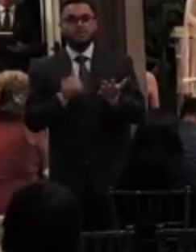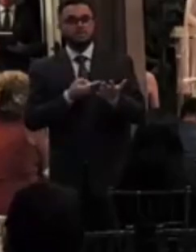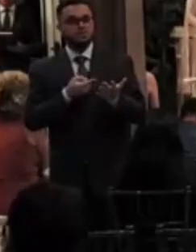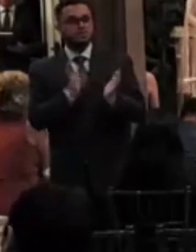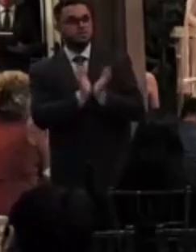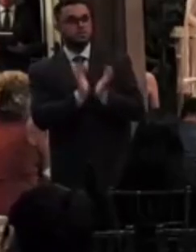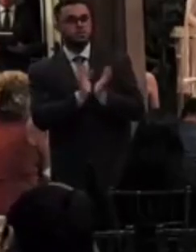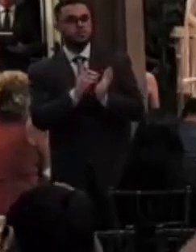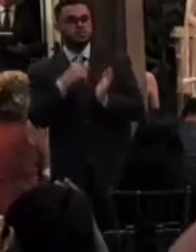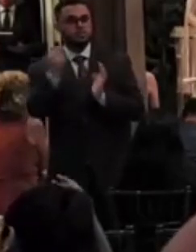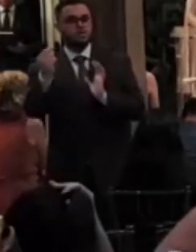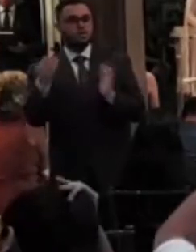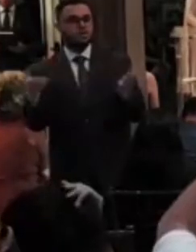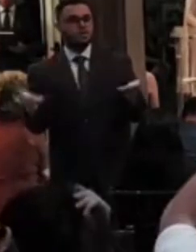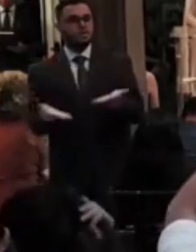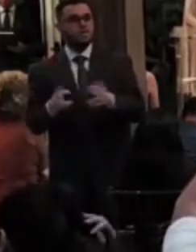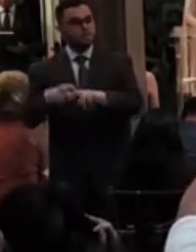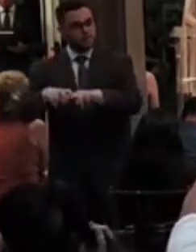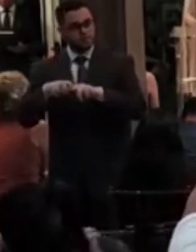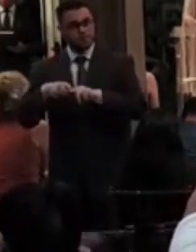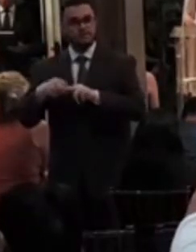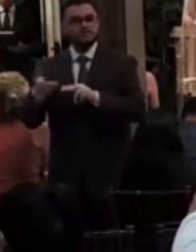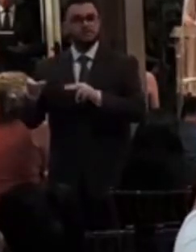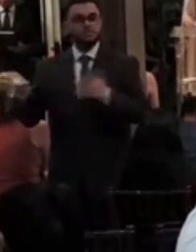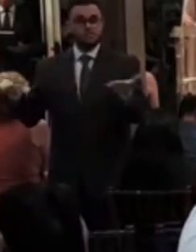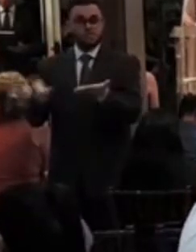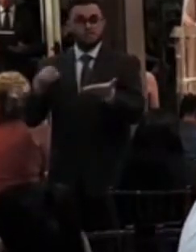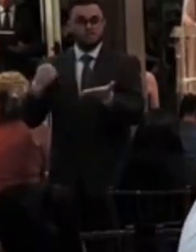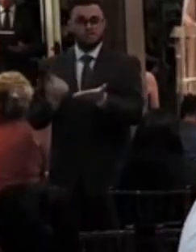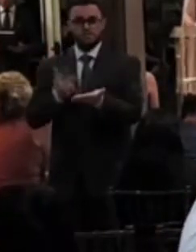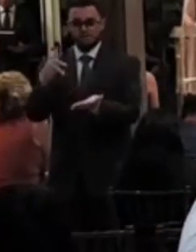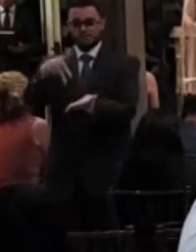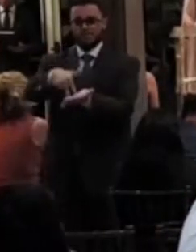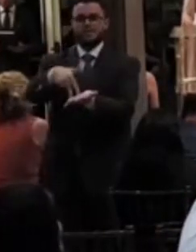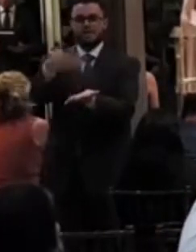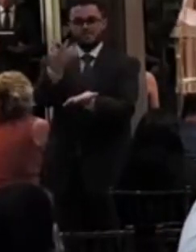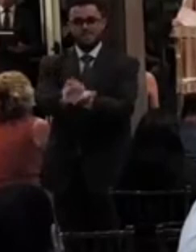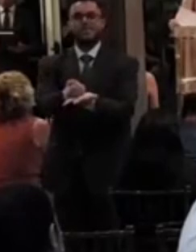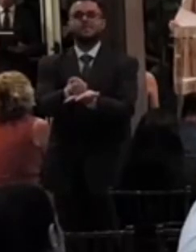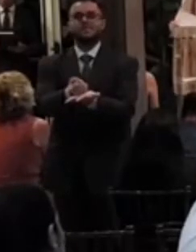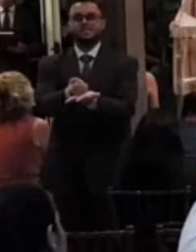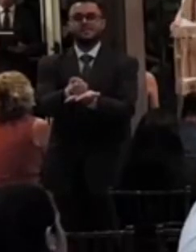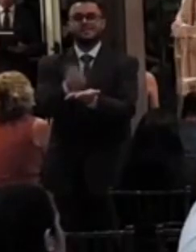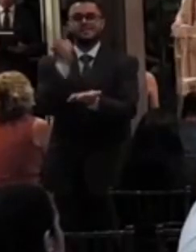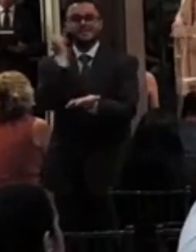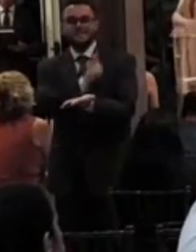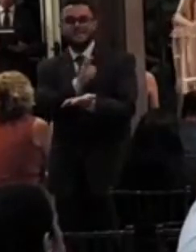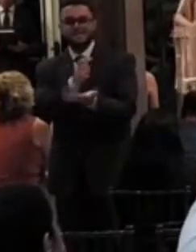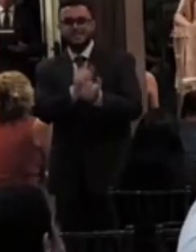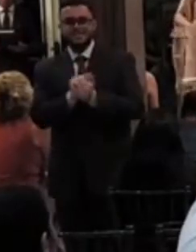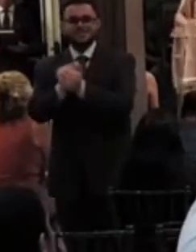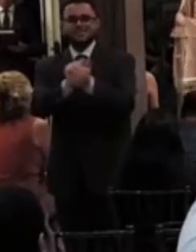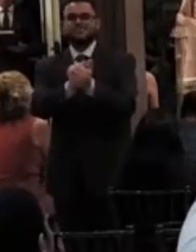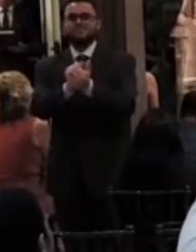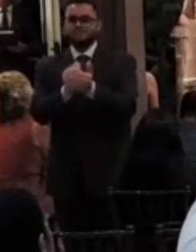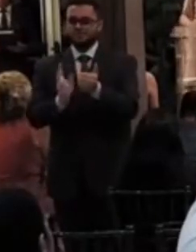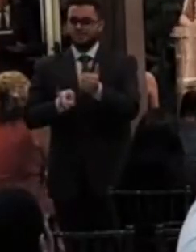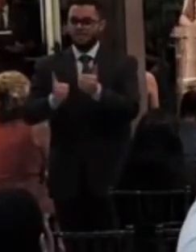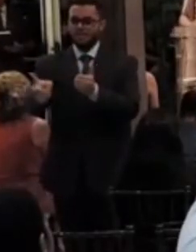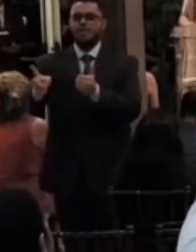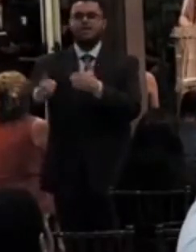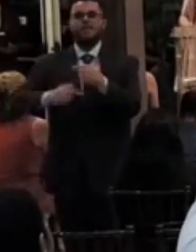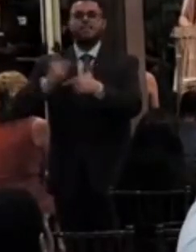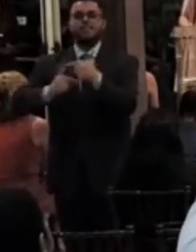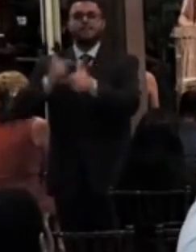aqui, e é por essas razões que estamos hoje tomando posse para juntas e juntos continuarmos